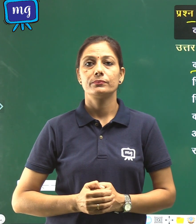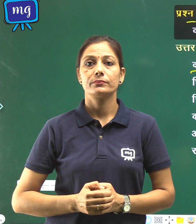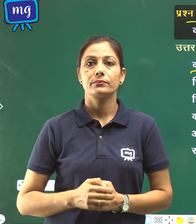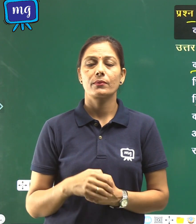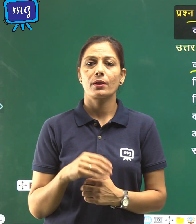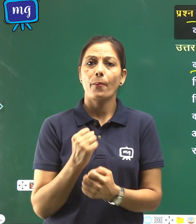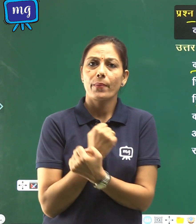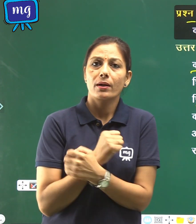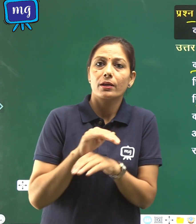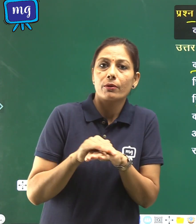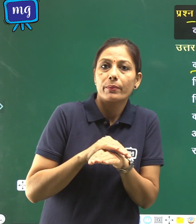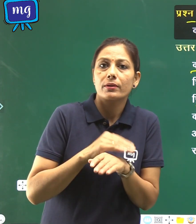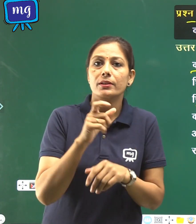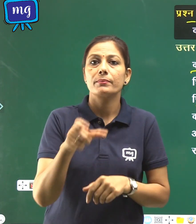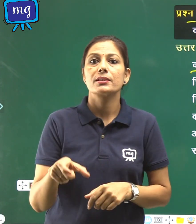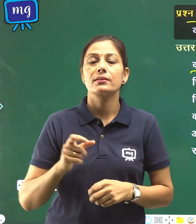प्रियतम की